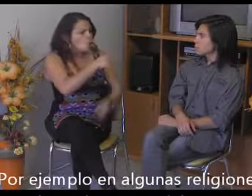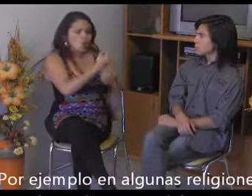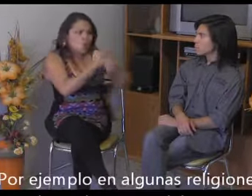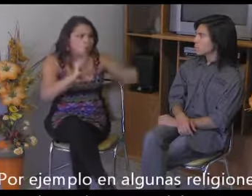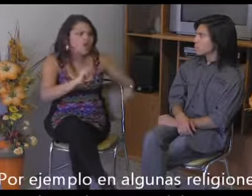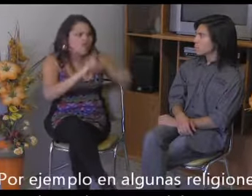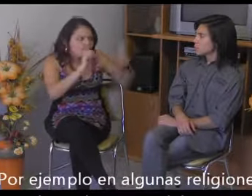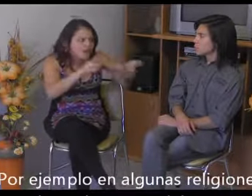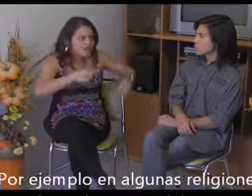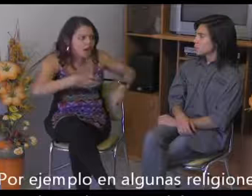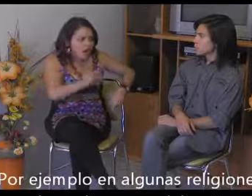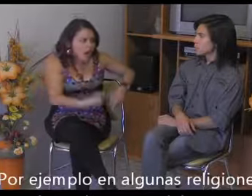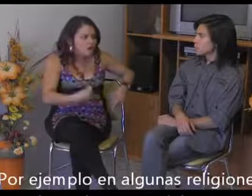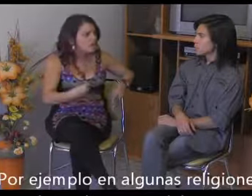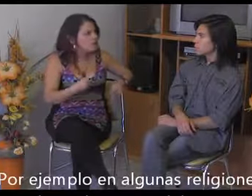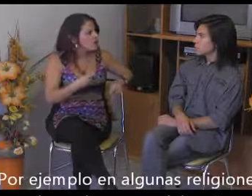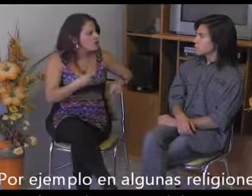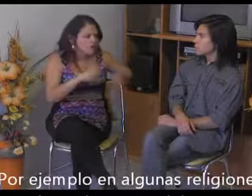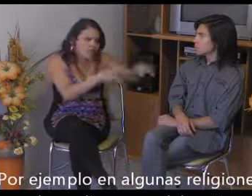tú no puedes tener hijos.